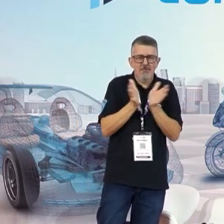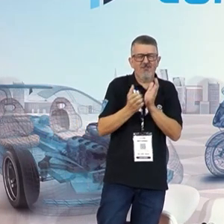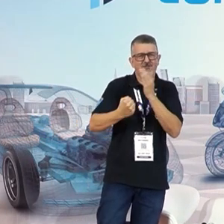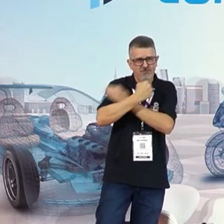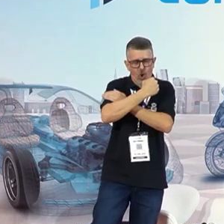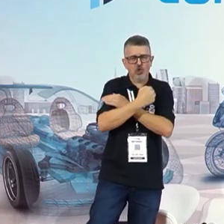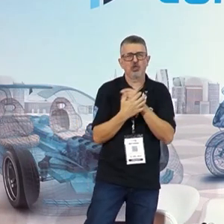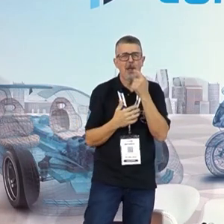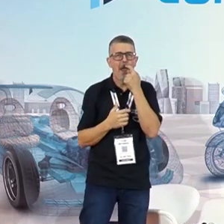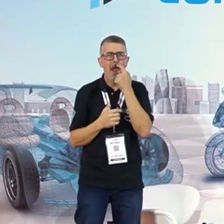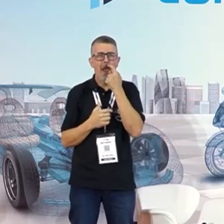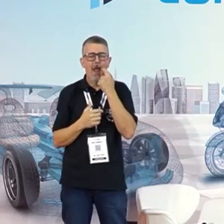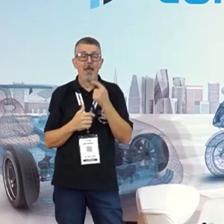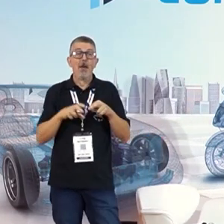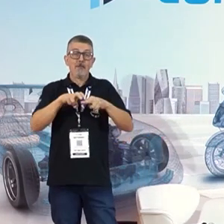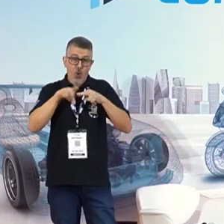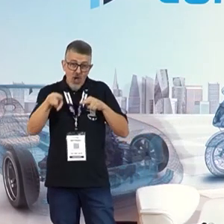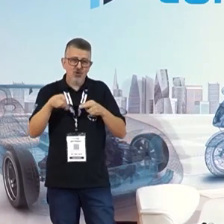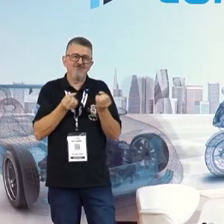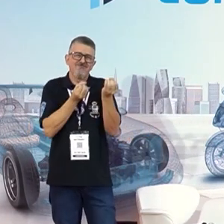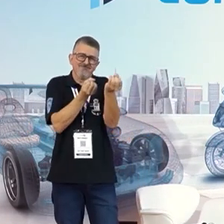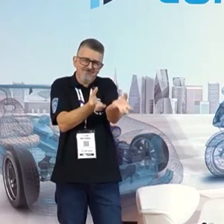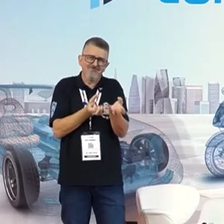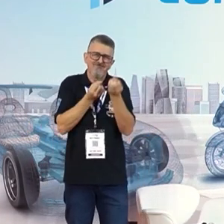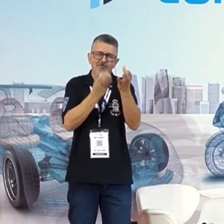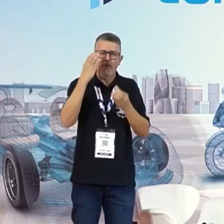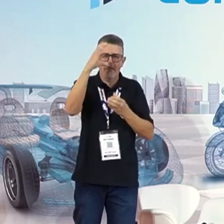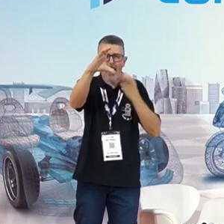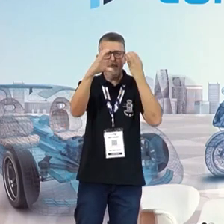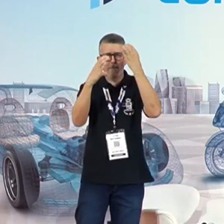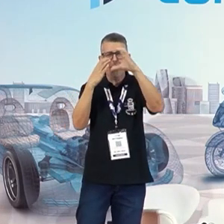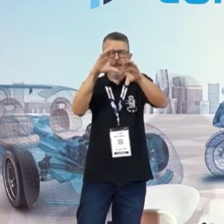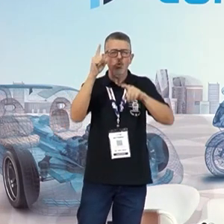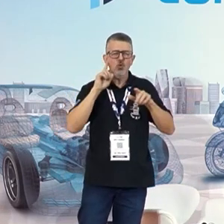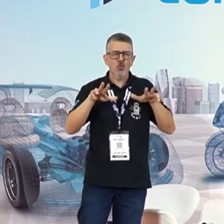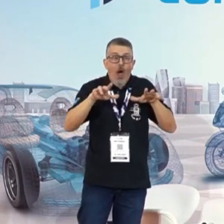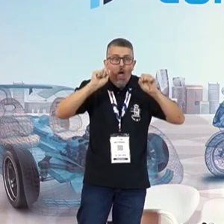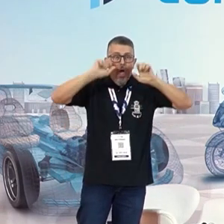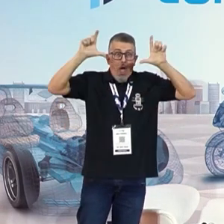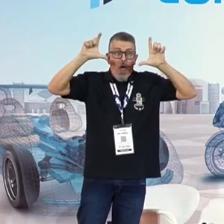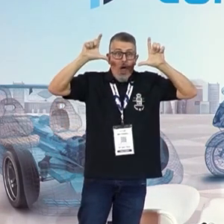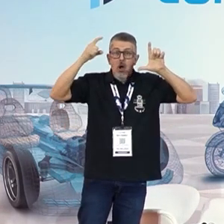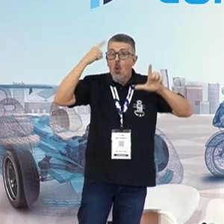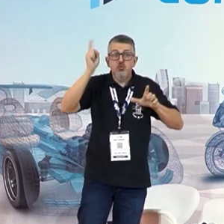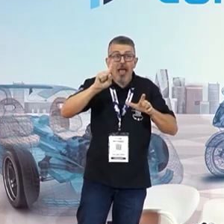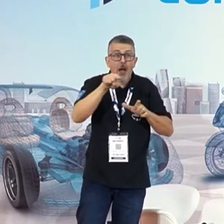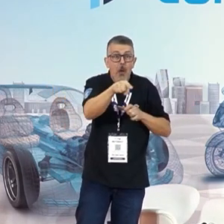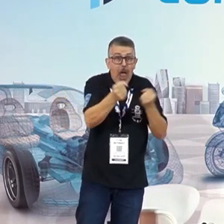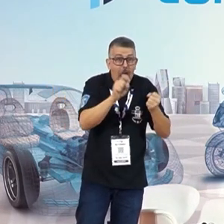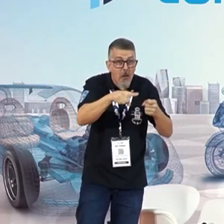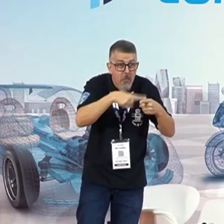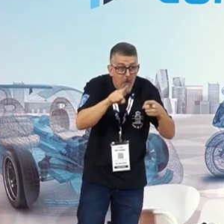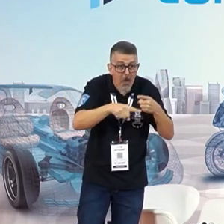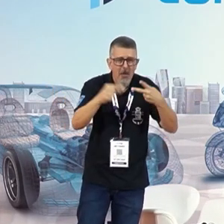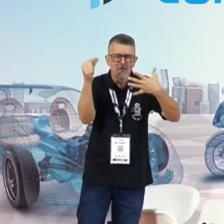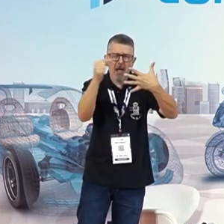essa força de equipe. Por isso, nós começamos, então, a colocar informações e o surdo não sabia de